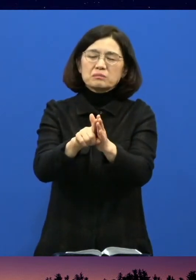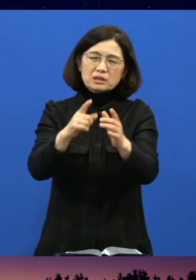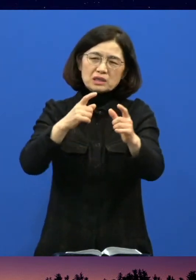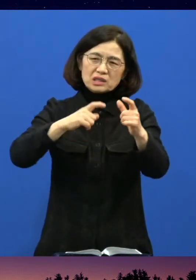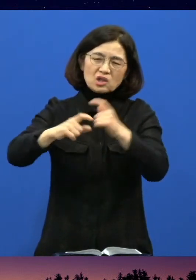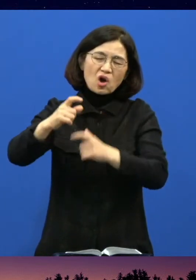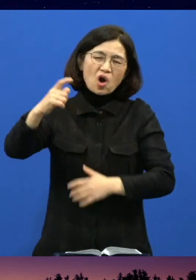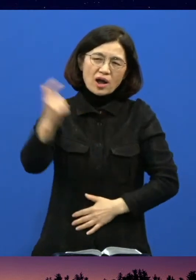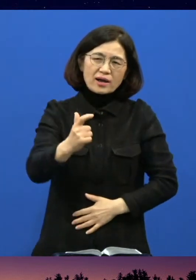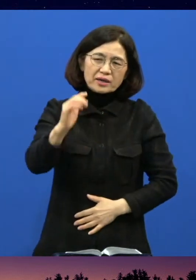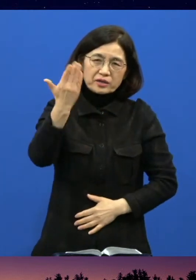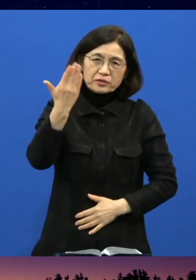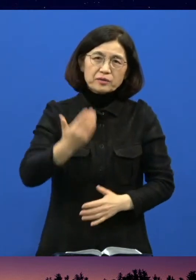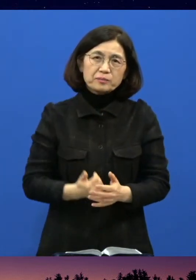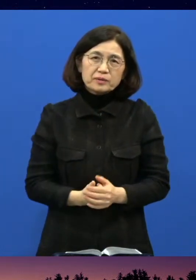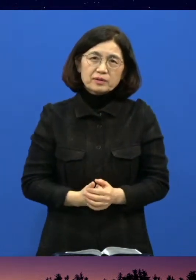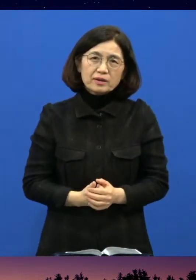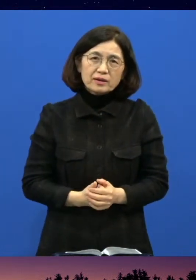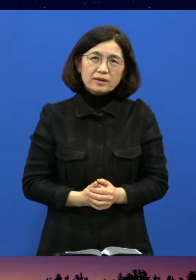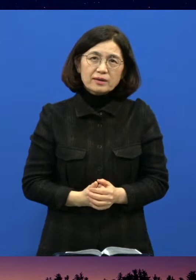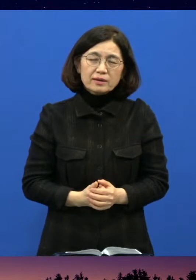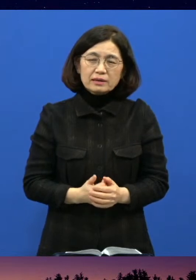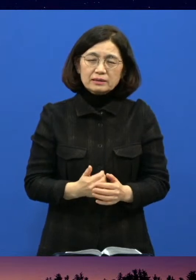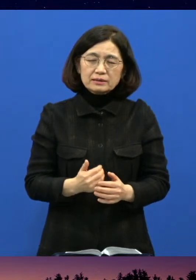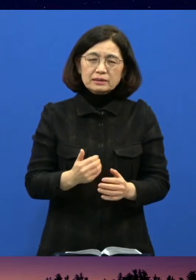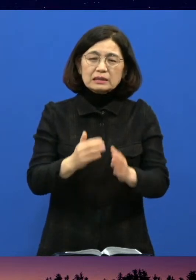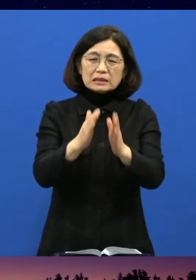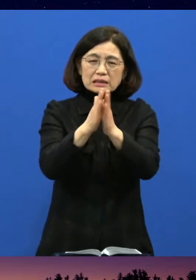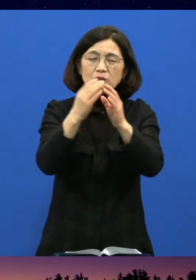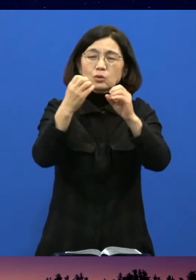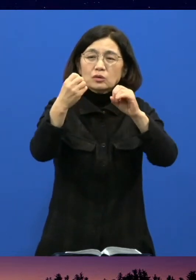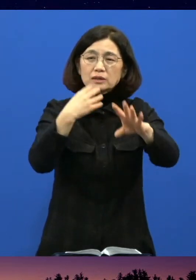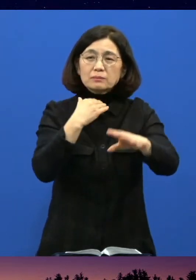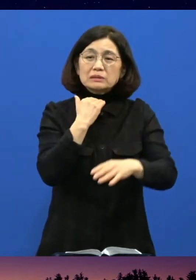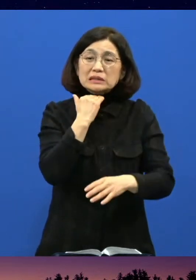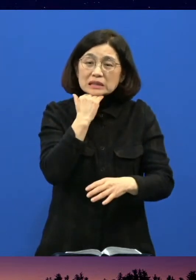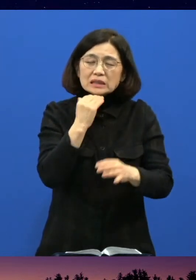그래서 기다리고 기다리는 가운데 우리의 자신이 커져가는 거예요.